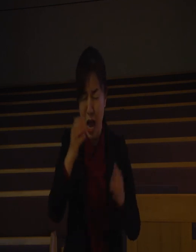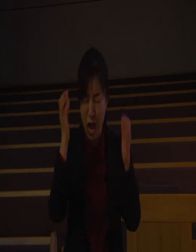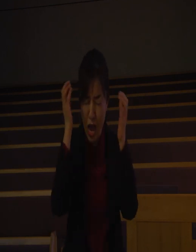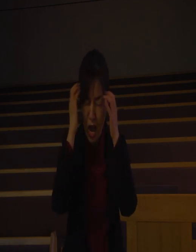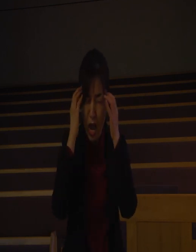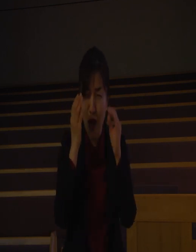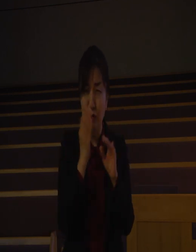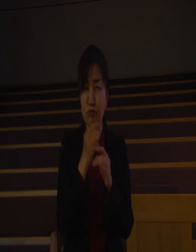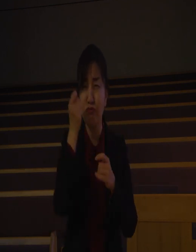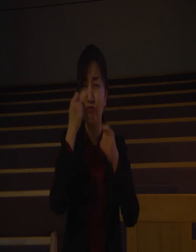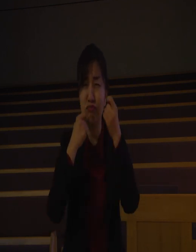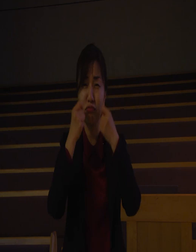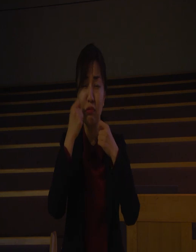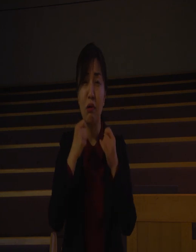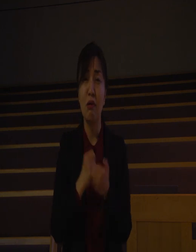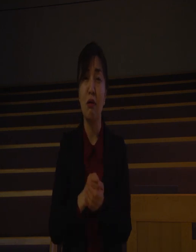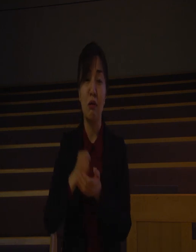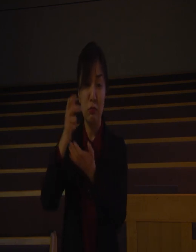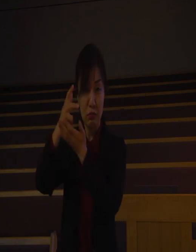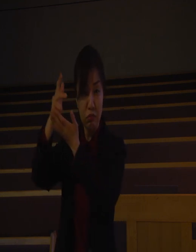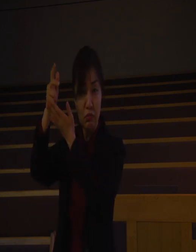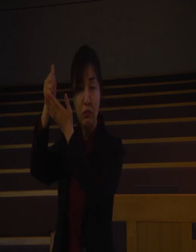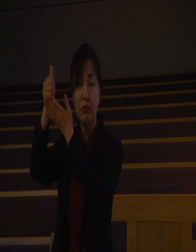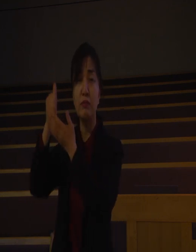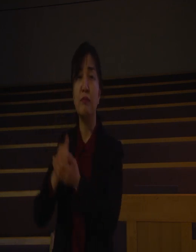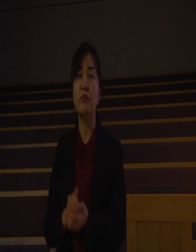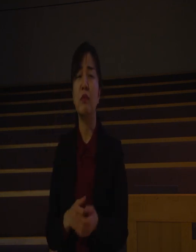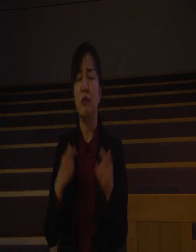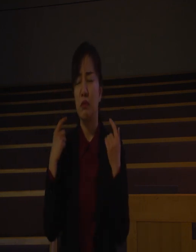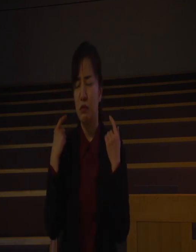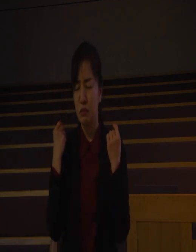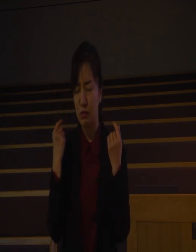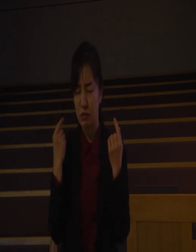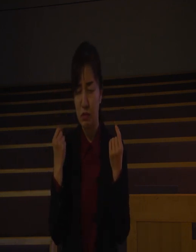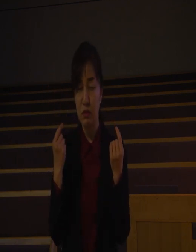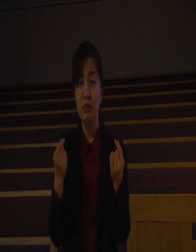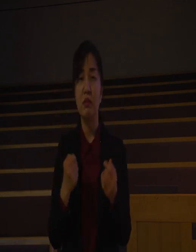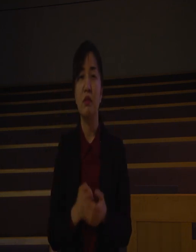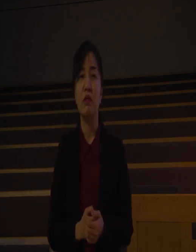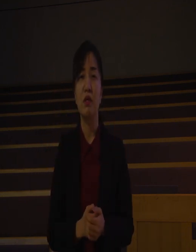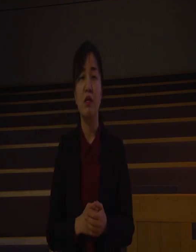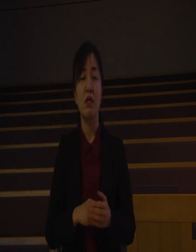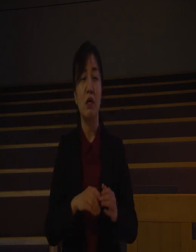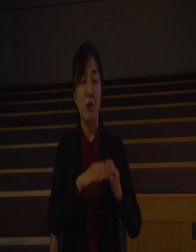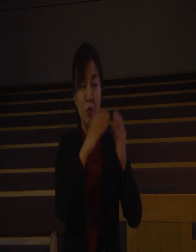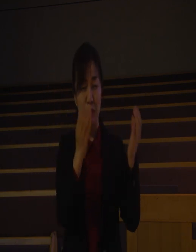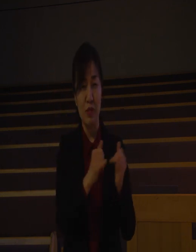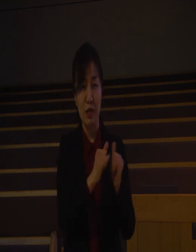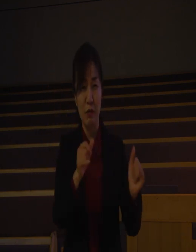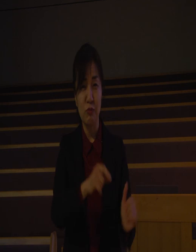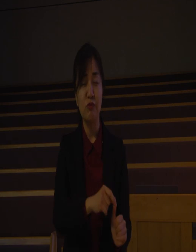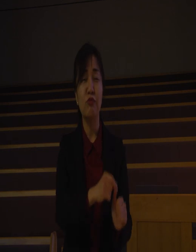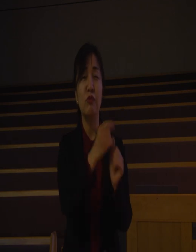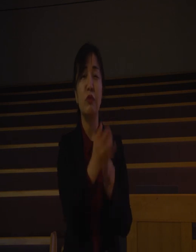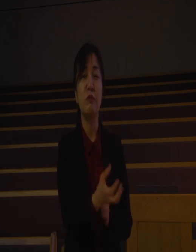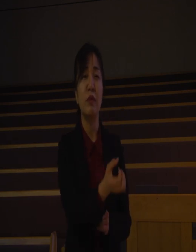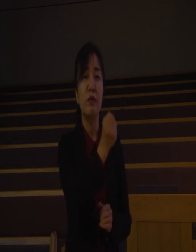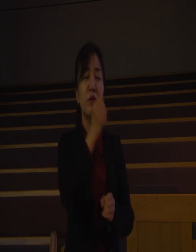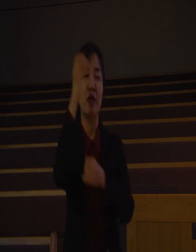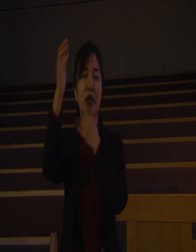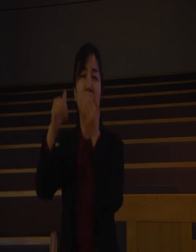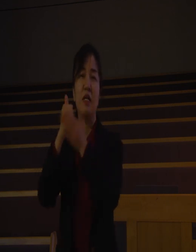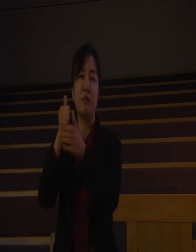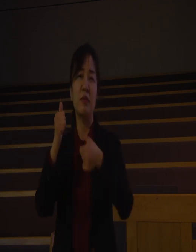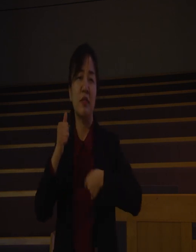눈물 흘리고 있습니다. 우리 주님은 여전히 온 인류가 구원받고